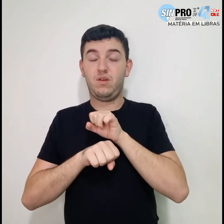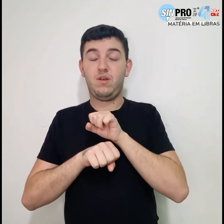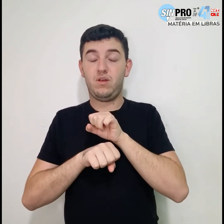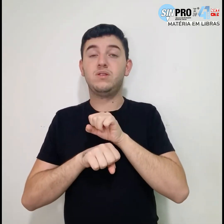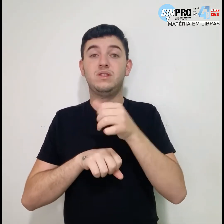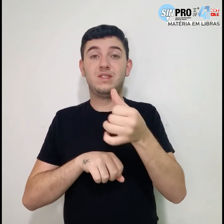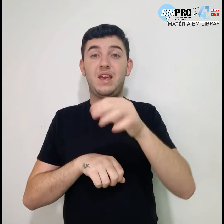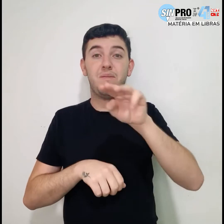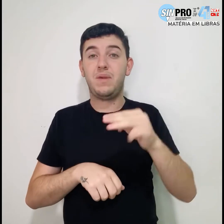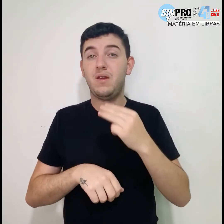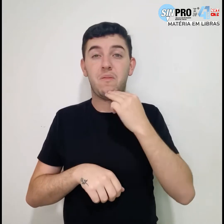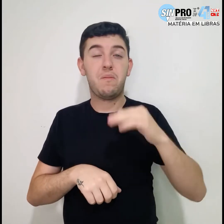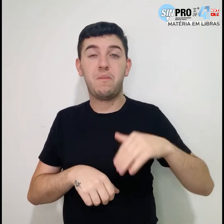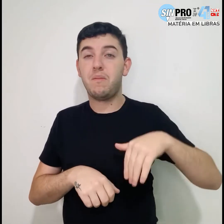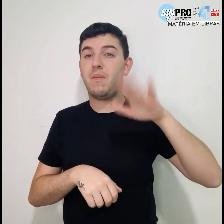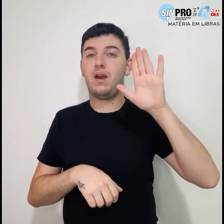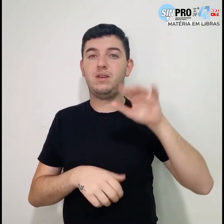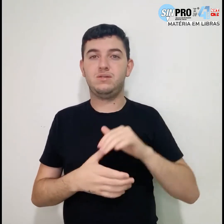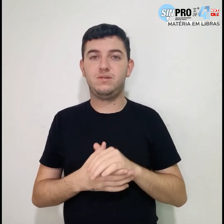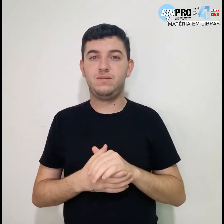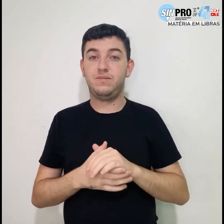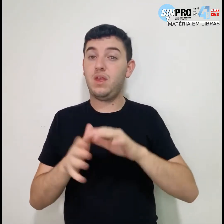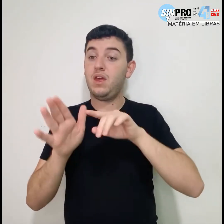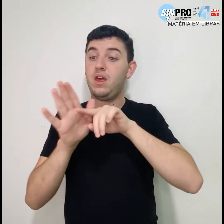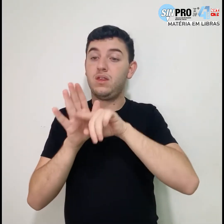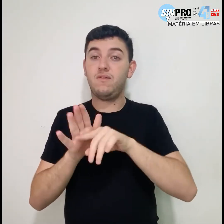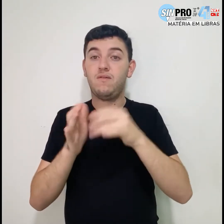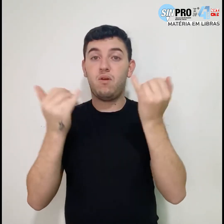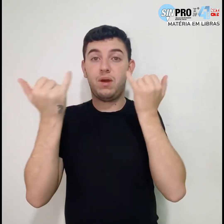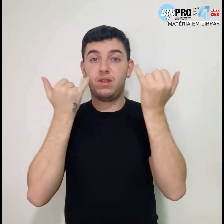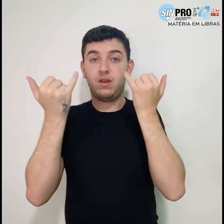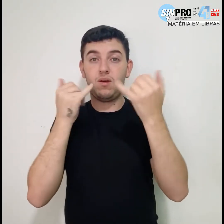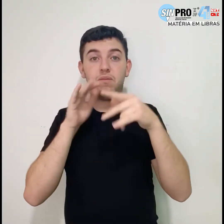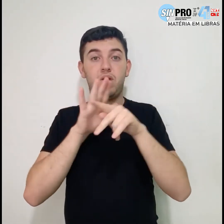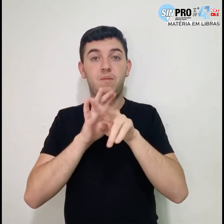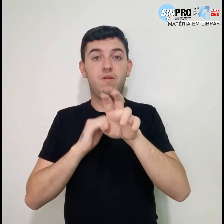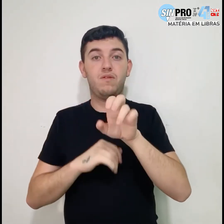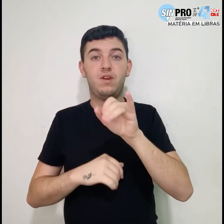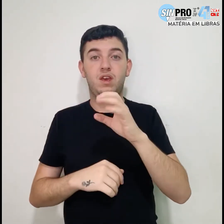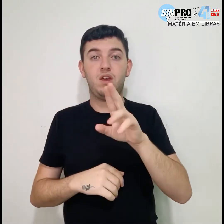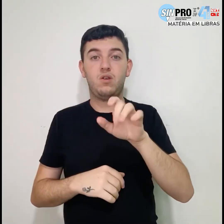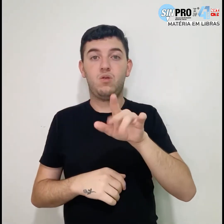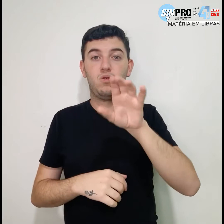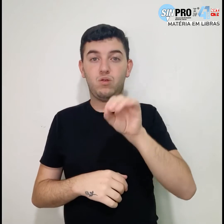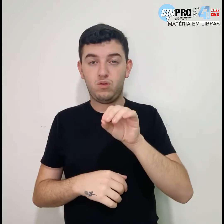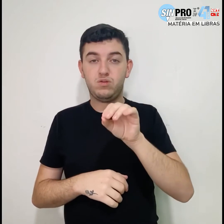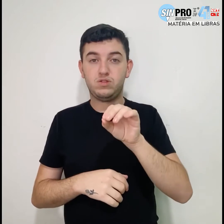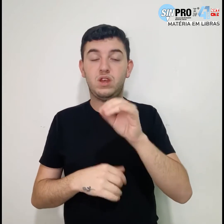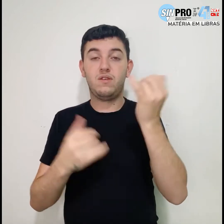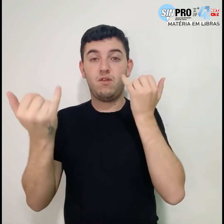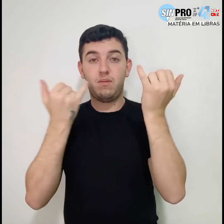O levantamento é do consórcio de veículos de imprensa a partir de dados das secretarias estaduais de